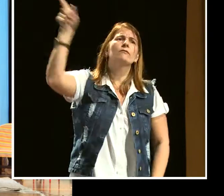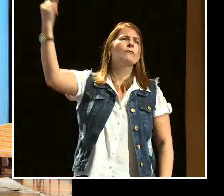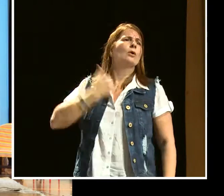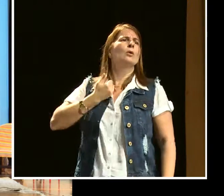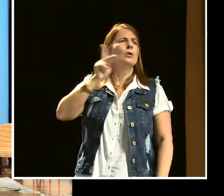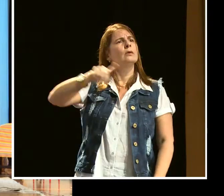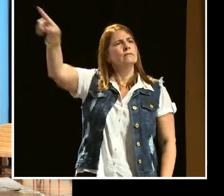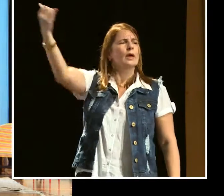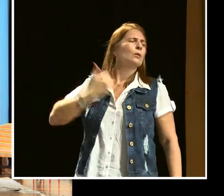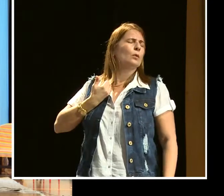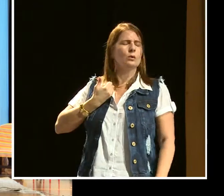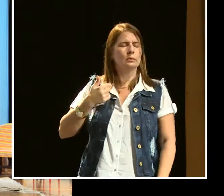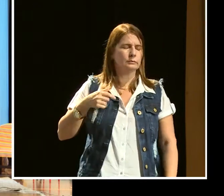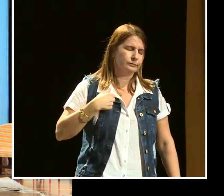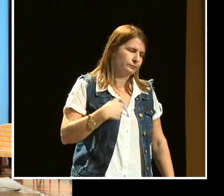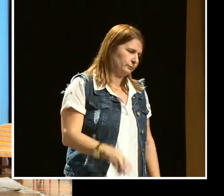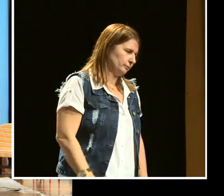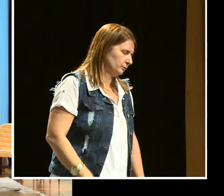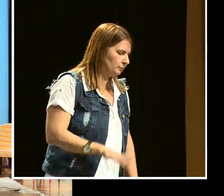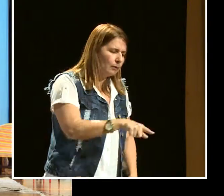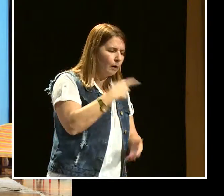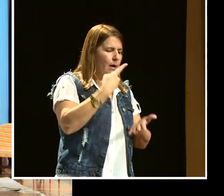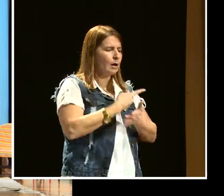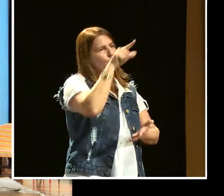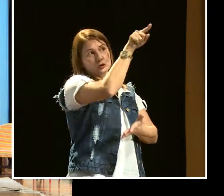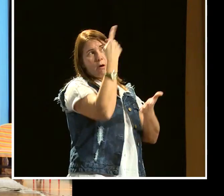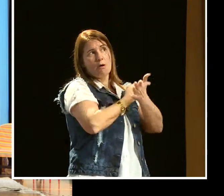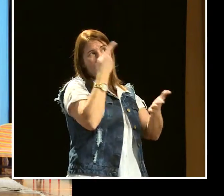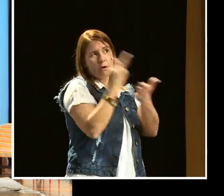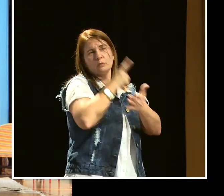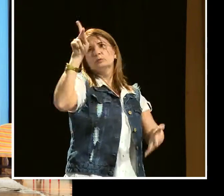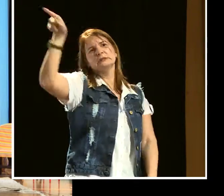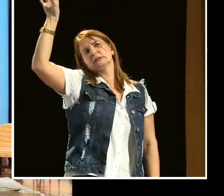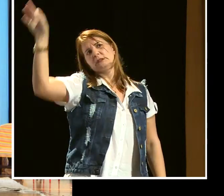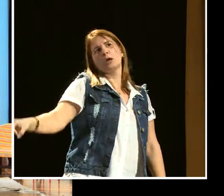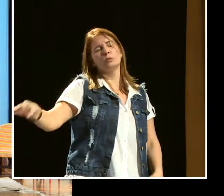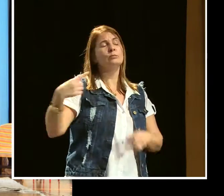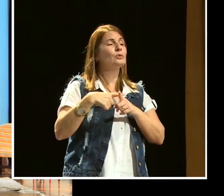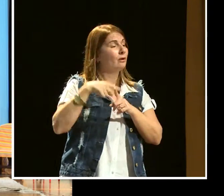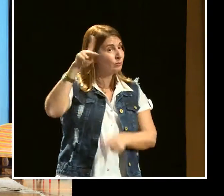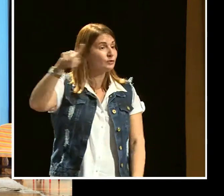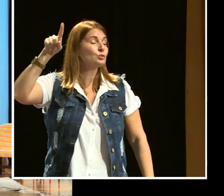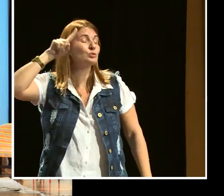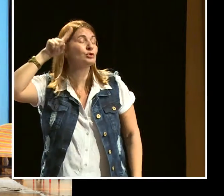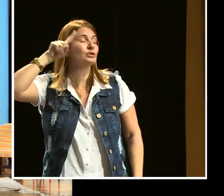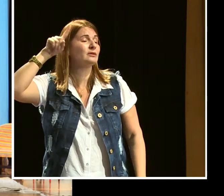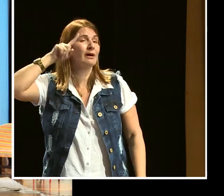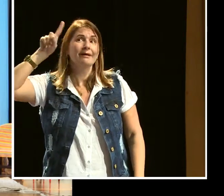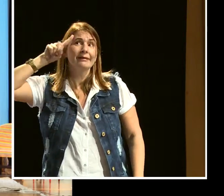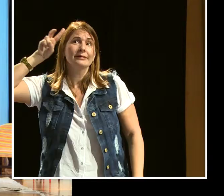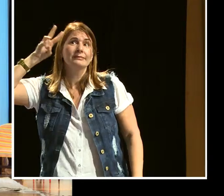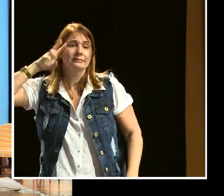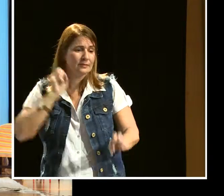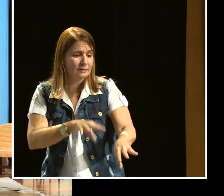coração. Eu chegava até mim crianças surdas com sinalizações de configurações erradas, com expressões